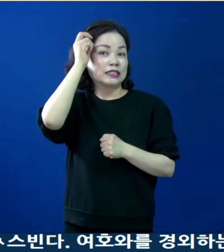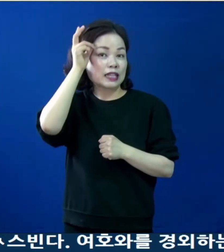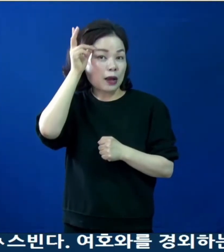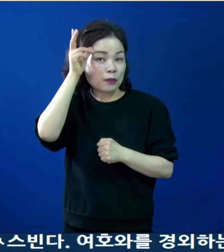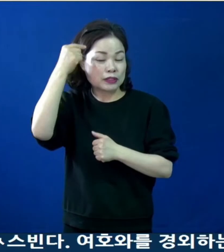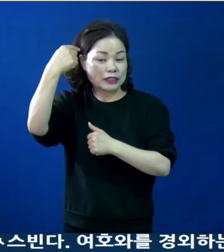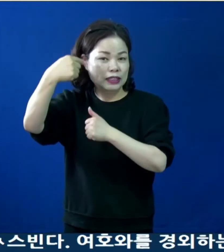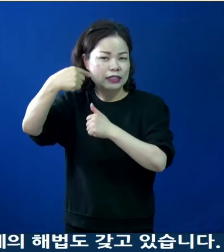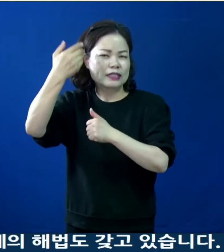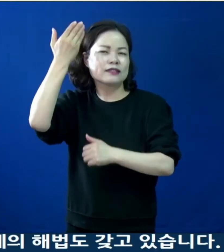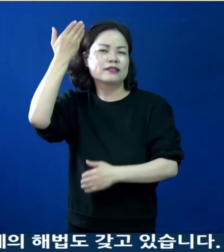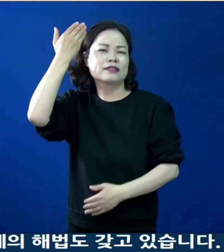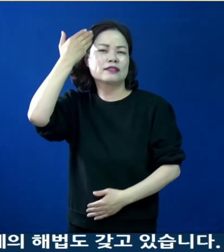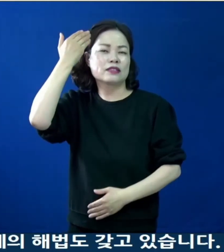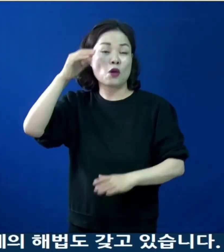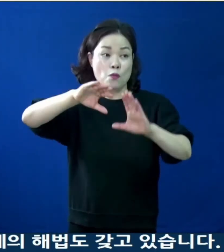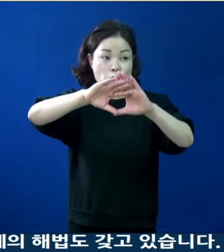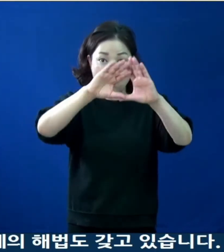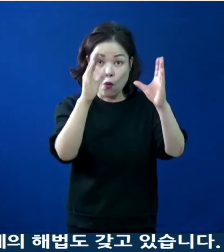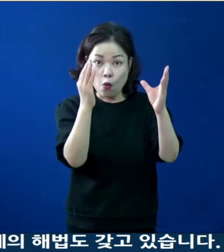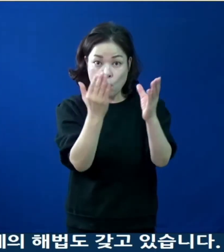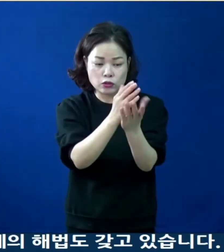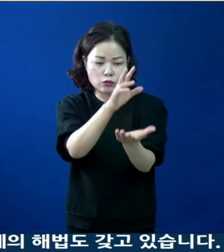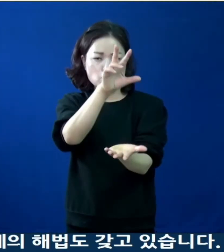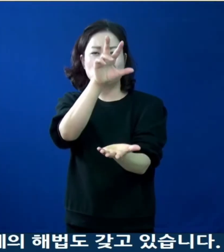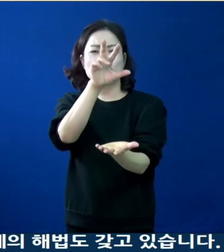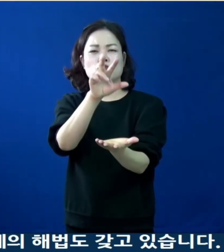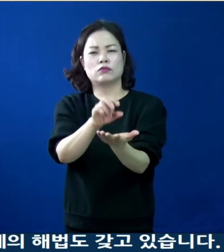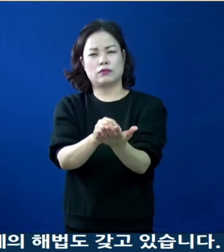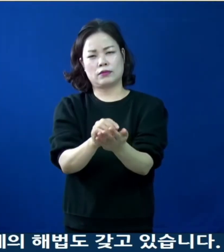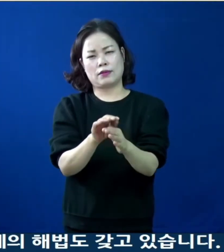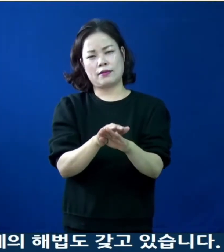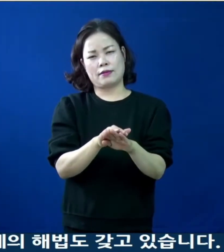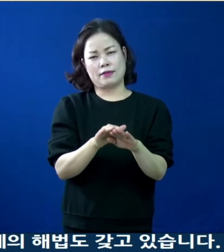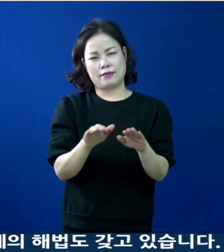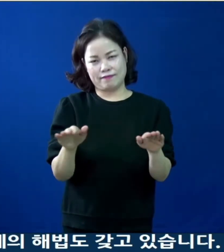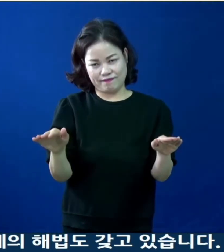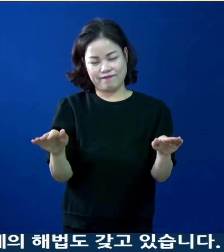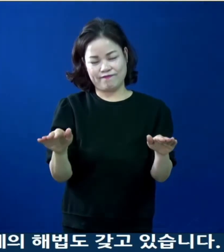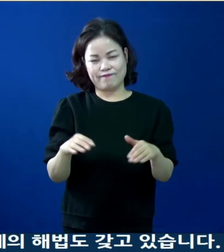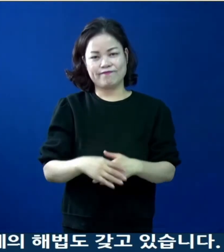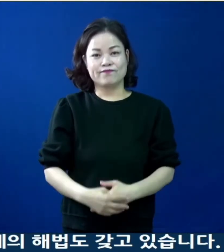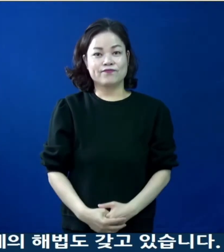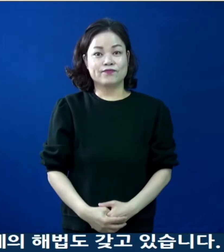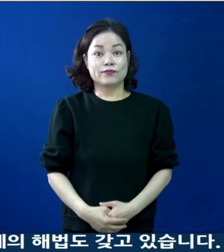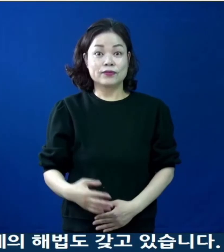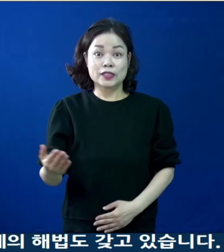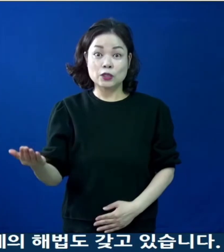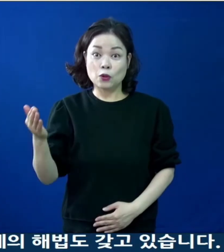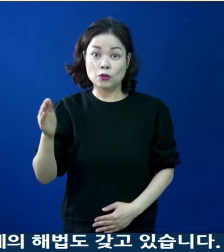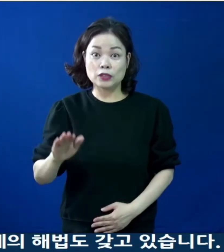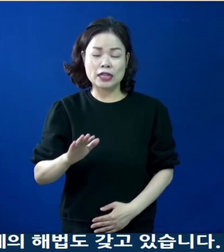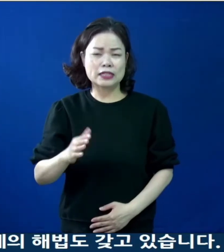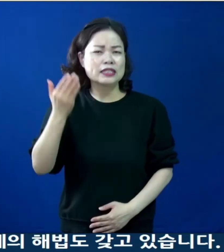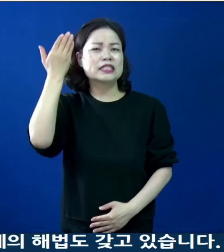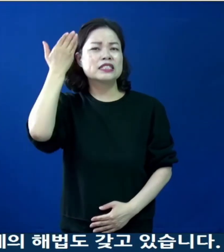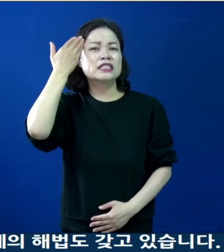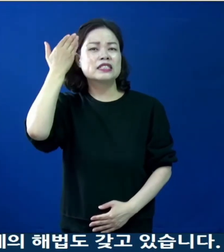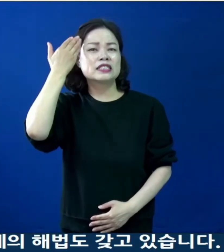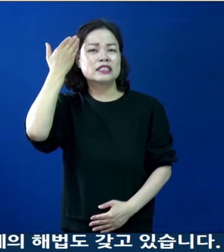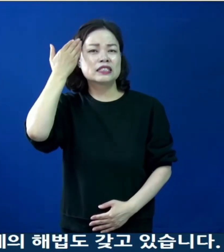지식은 정말로 모든 문제에 대한 해결책이라고 보아야 합니다. 그런데 이